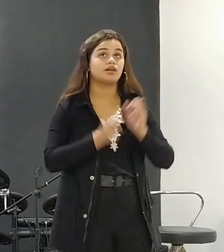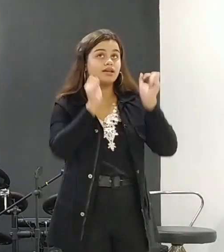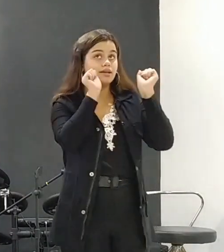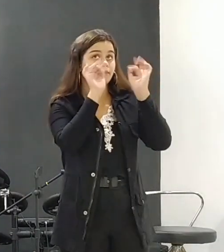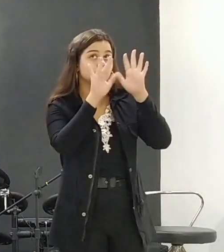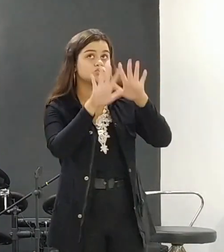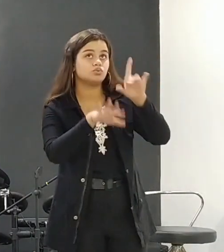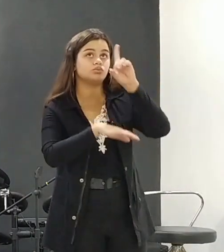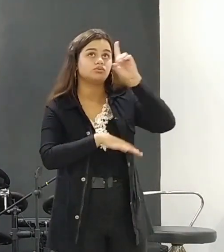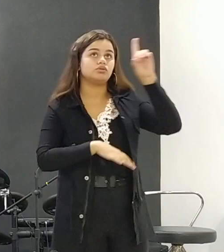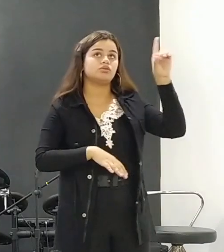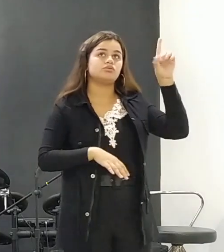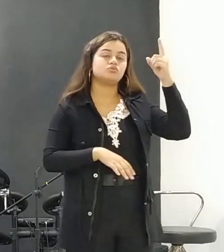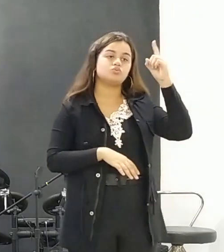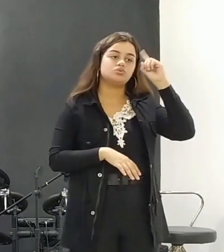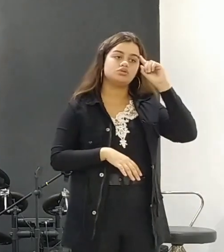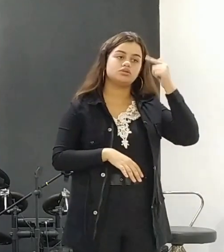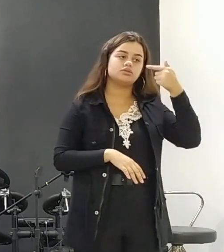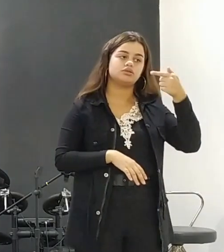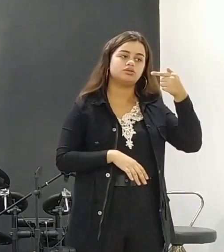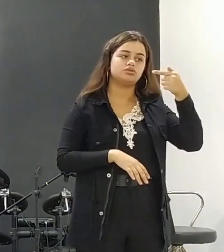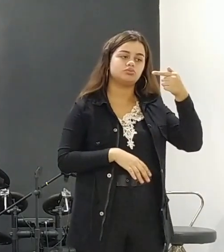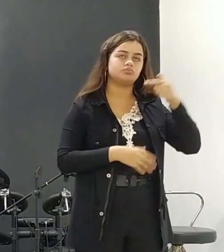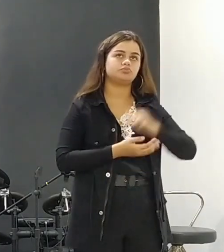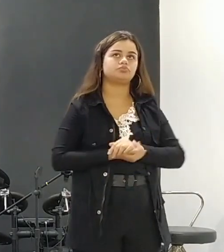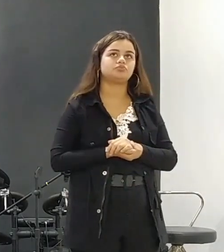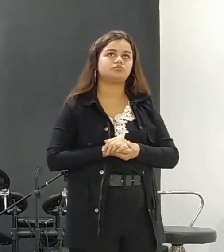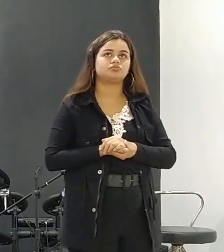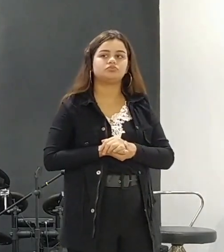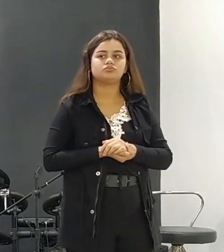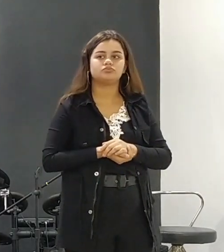E abençoou Deus o dia 7.